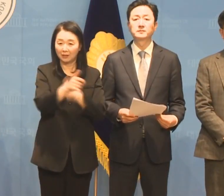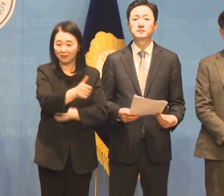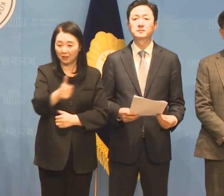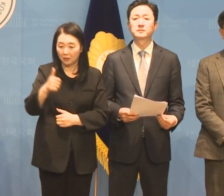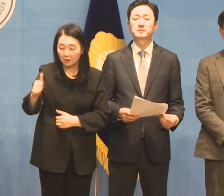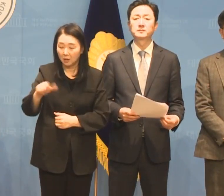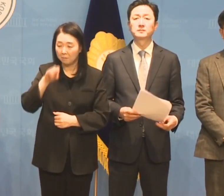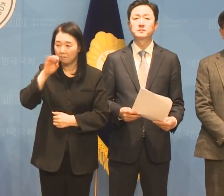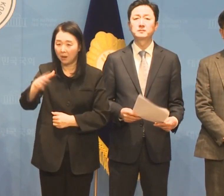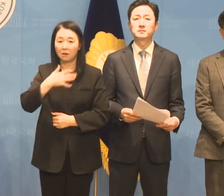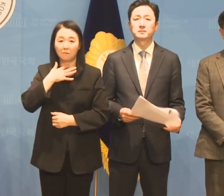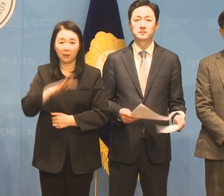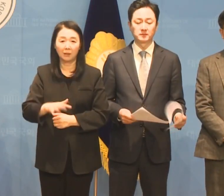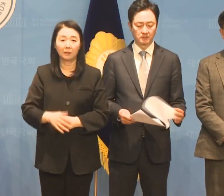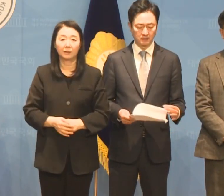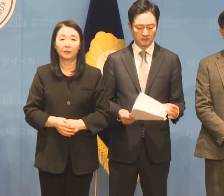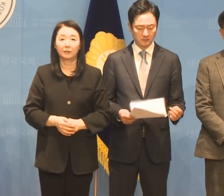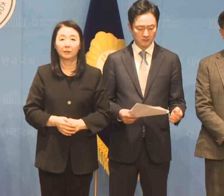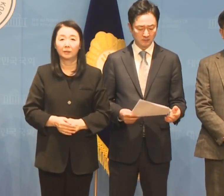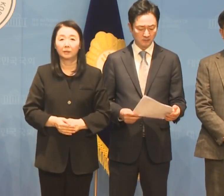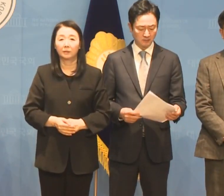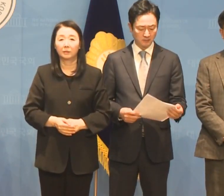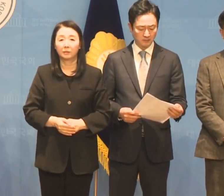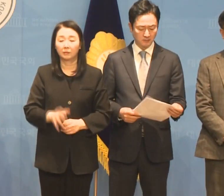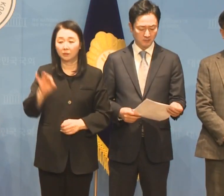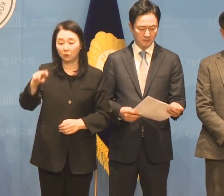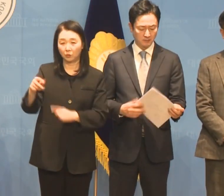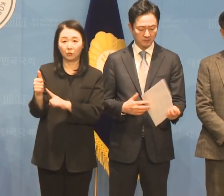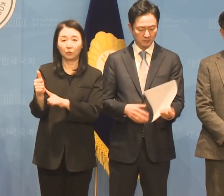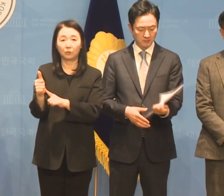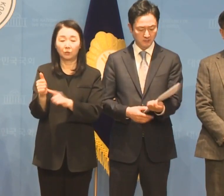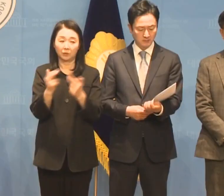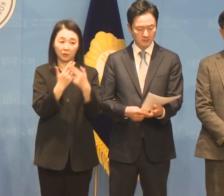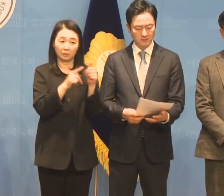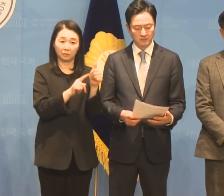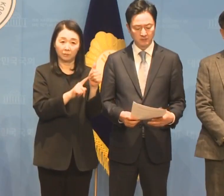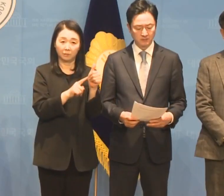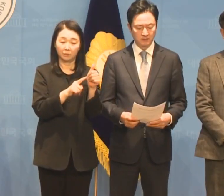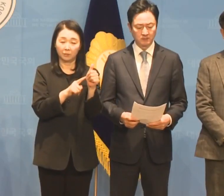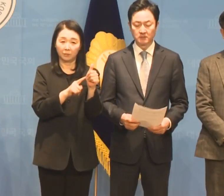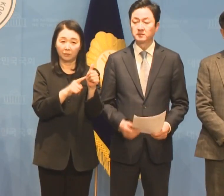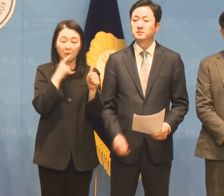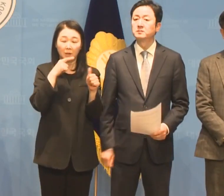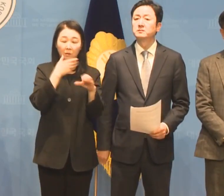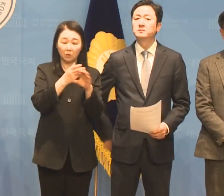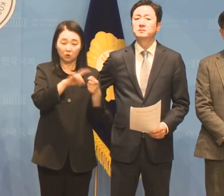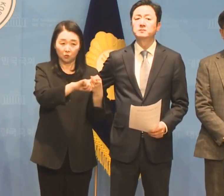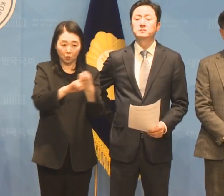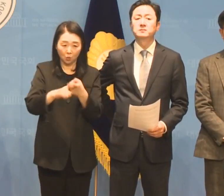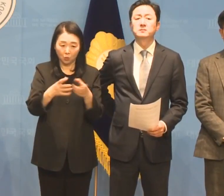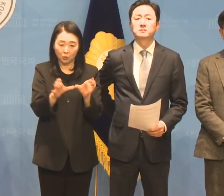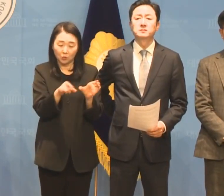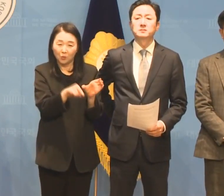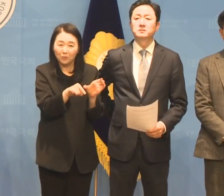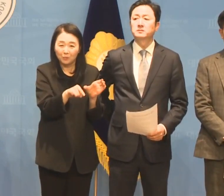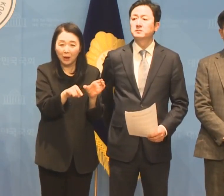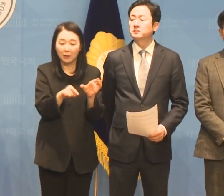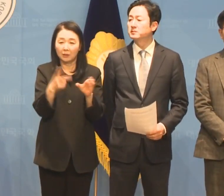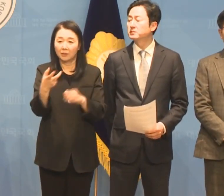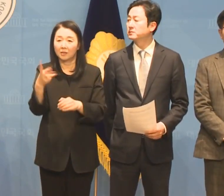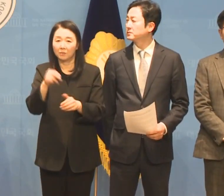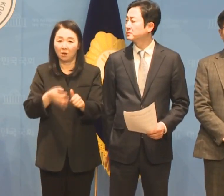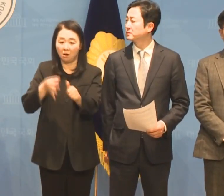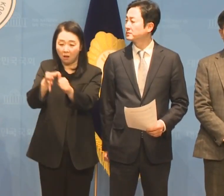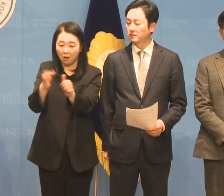언급을 한 사실이 전혀 없습니다. 또한 유동규는 이재명 대표가 민주노총에 72억 원을 무상으로 제공하였다는